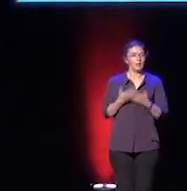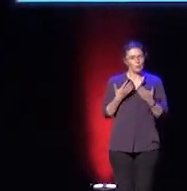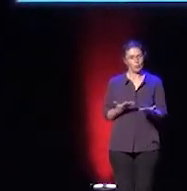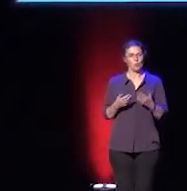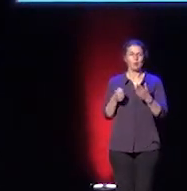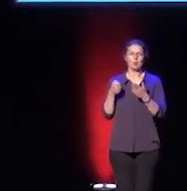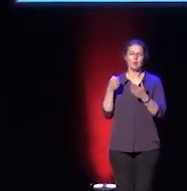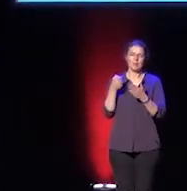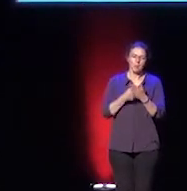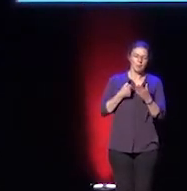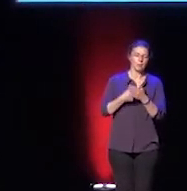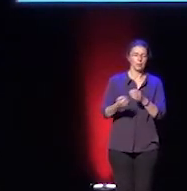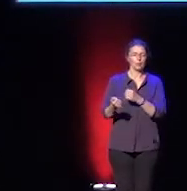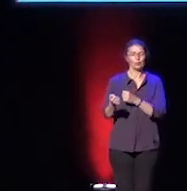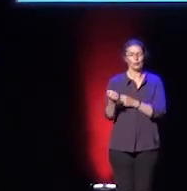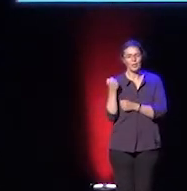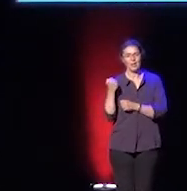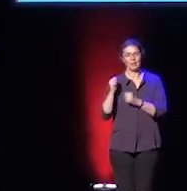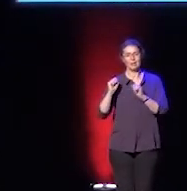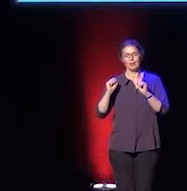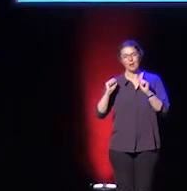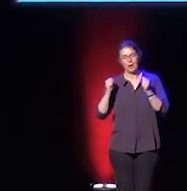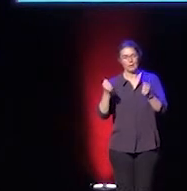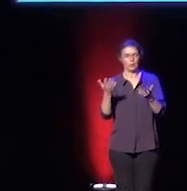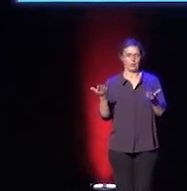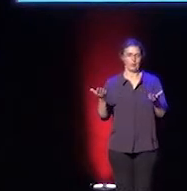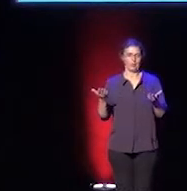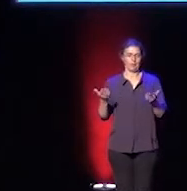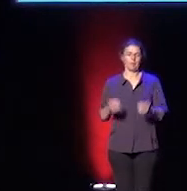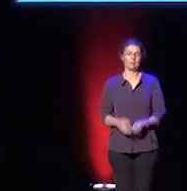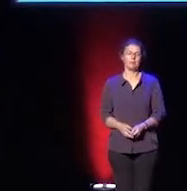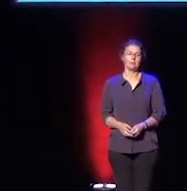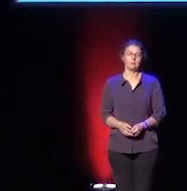kämpferisch, stark, engagiert zu betreiben.